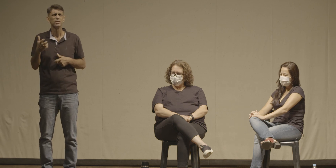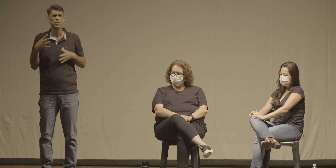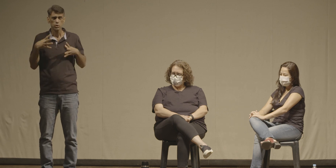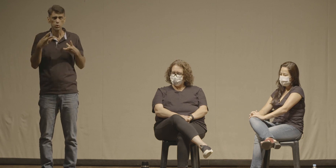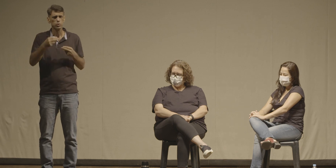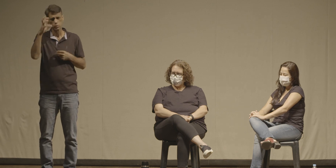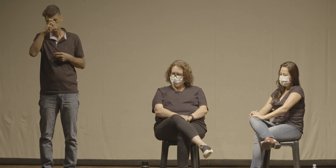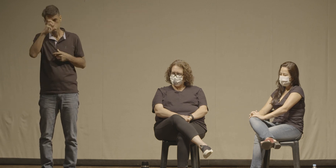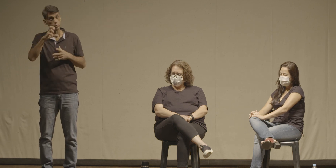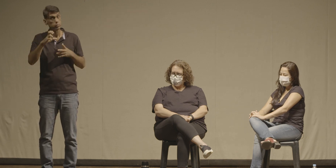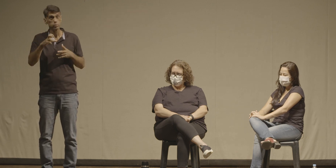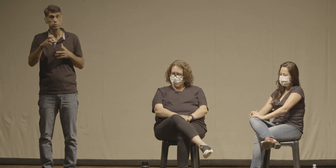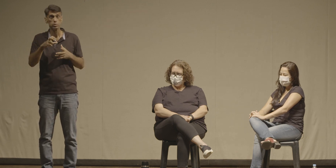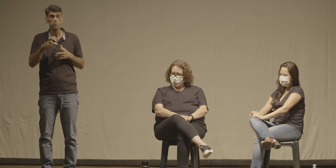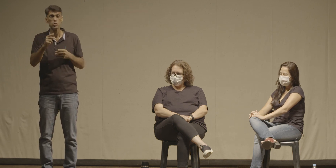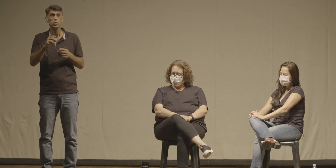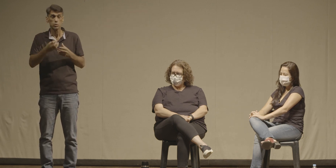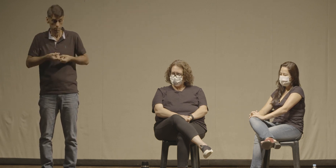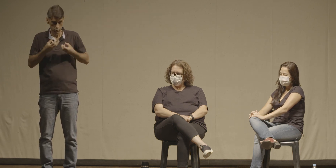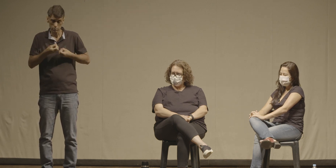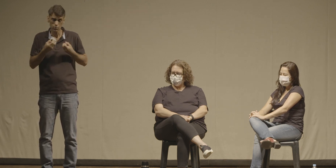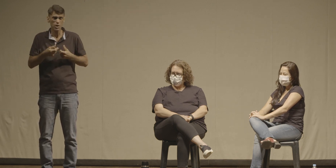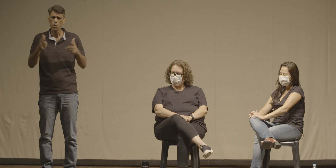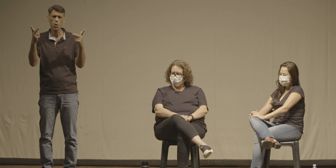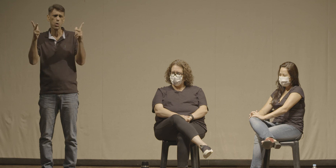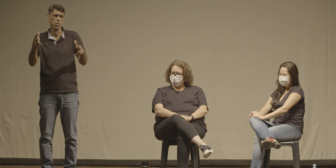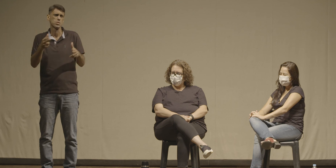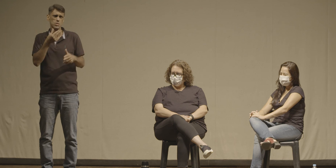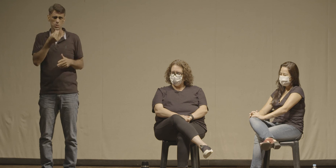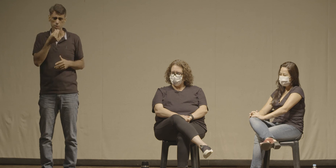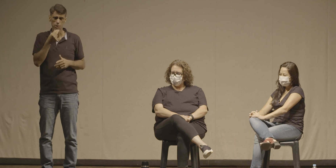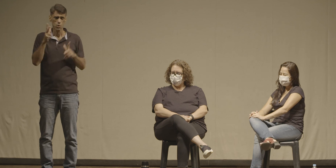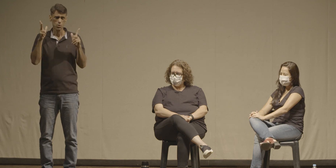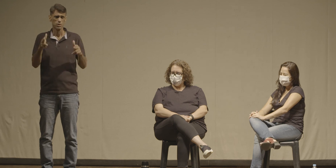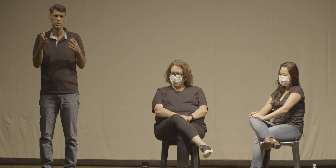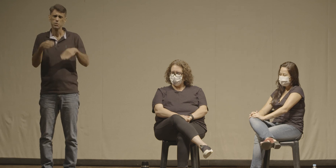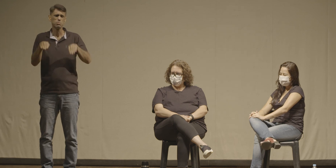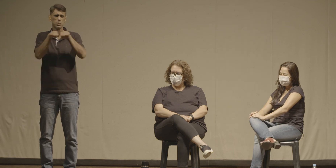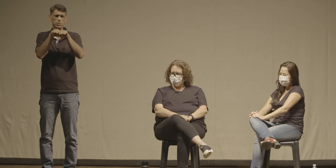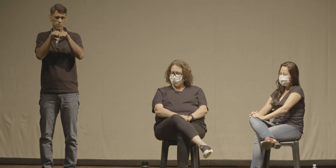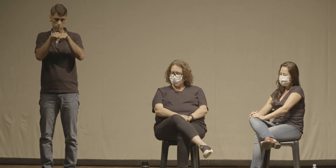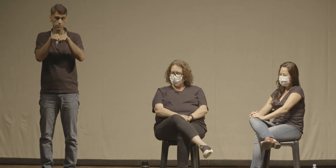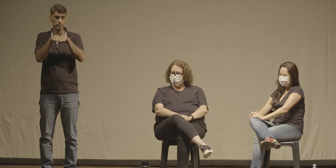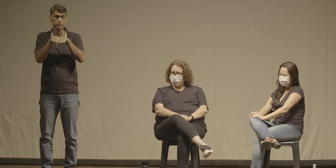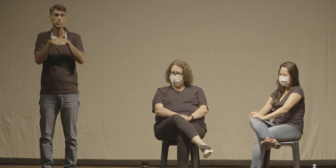de aprendizado e de produção completamente igual à do homem. Se ele quiser, ele chega igual à mulher e assim